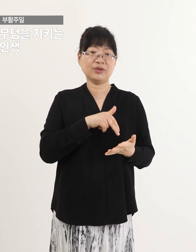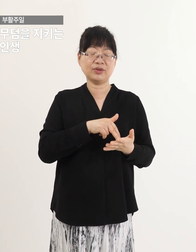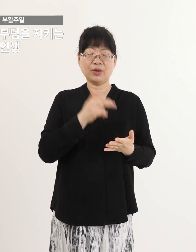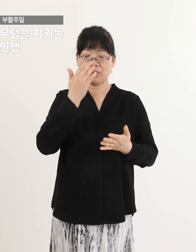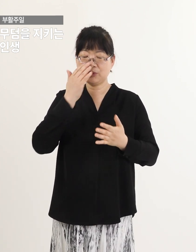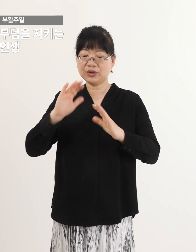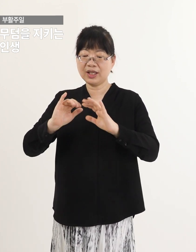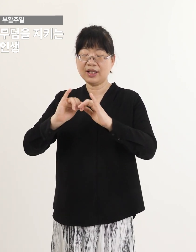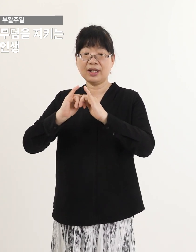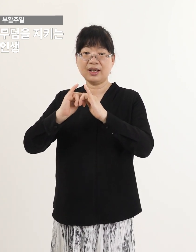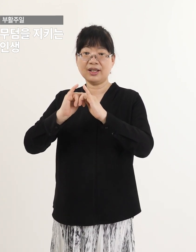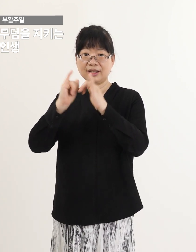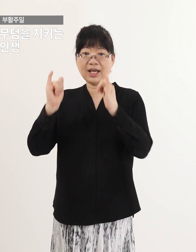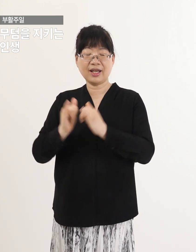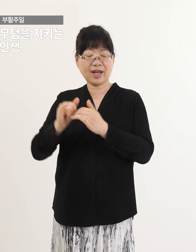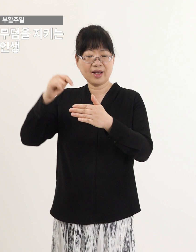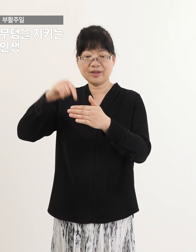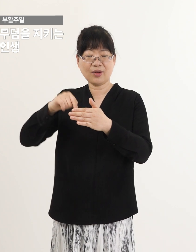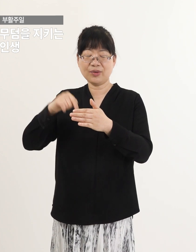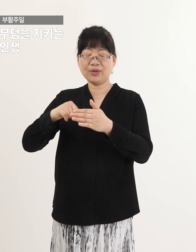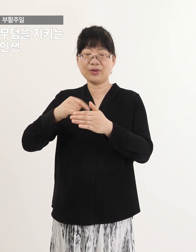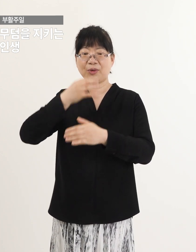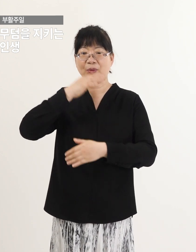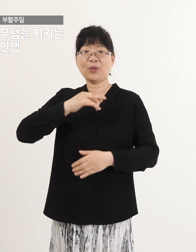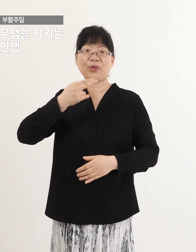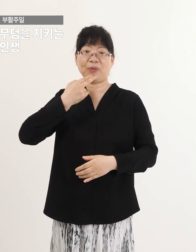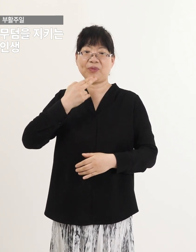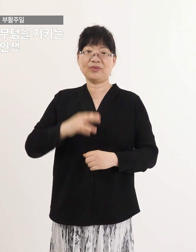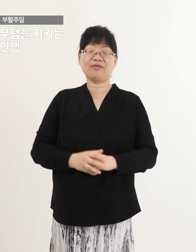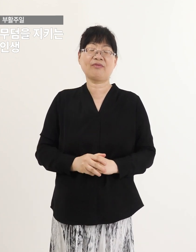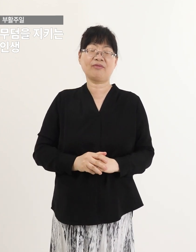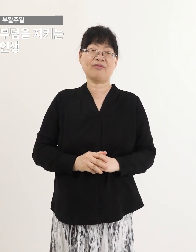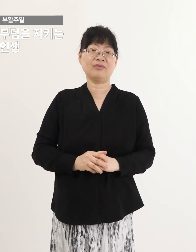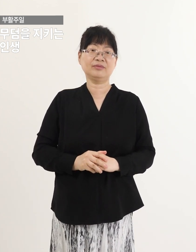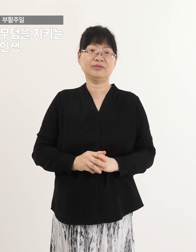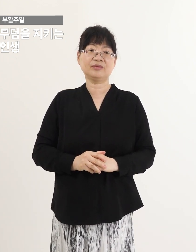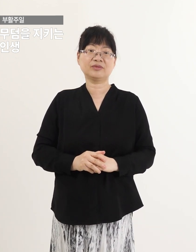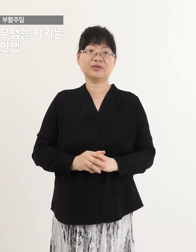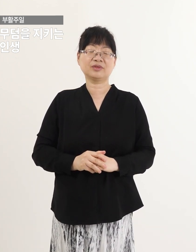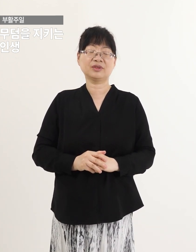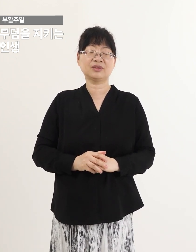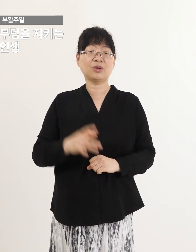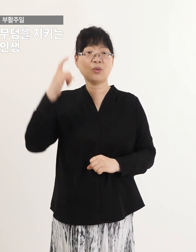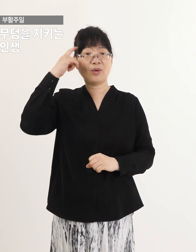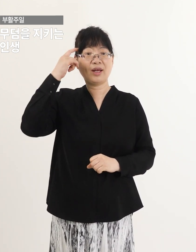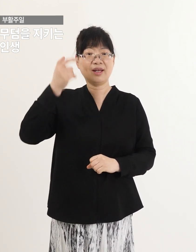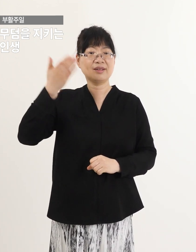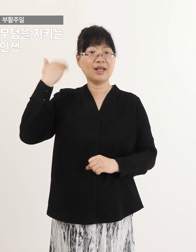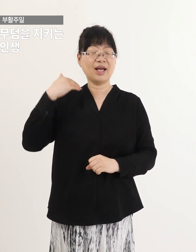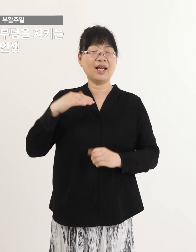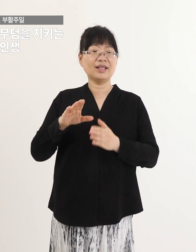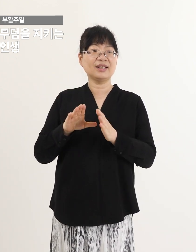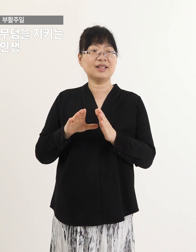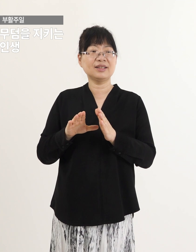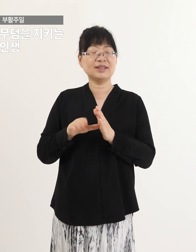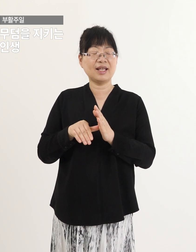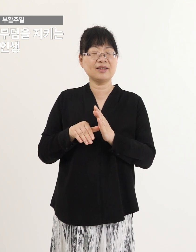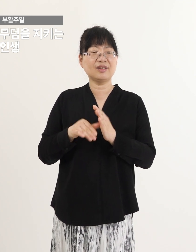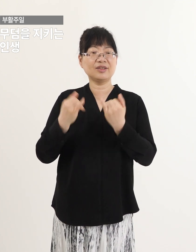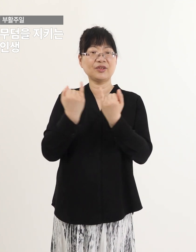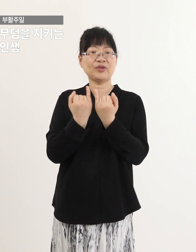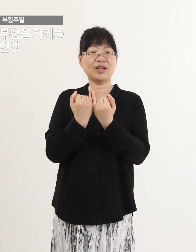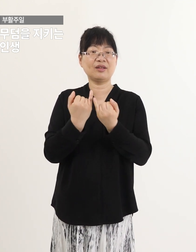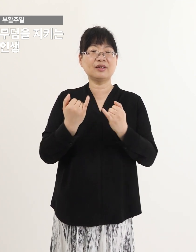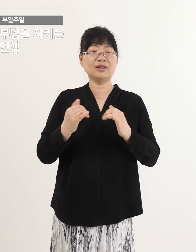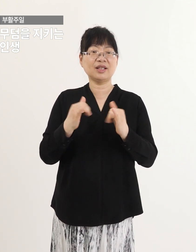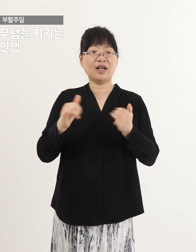증거하는데 효력이 있어요, 없어요? 효력이 없어요. 여자를 당시에는 숫자에도 넣지 않던